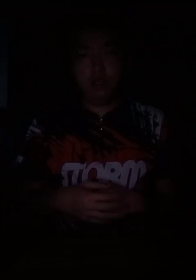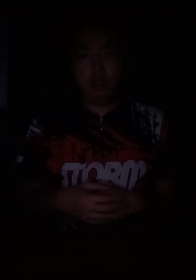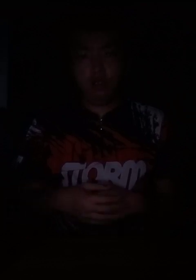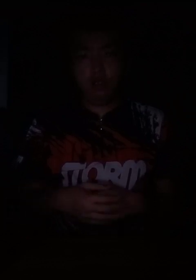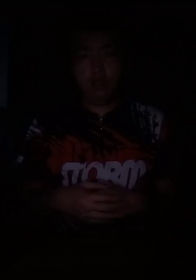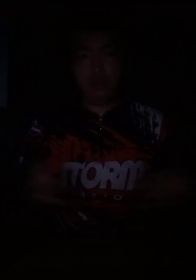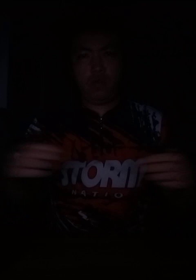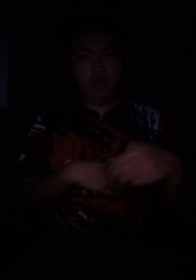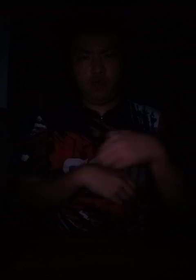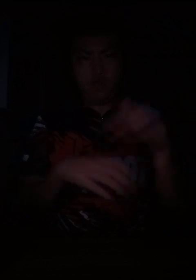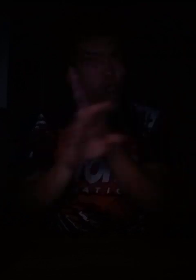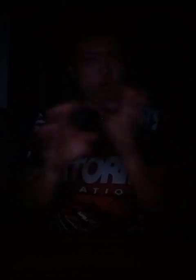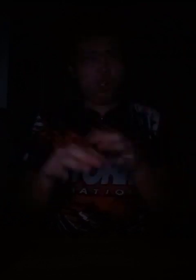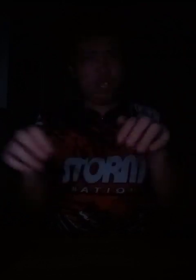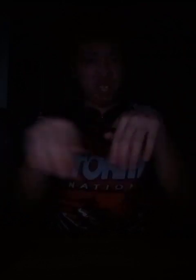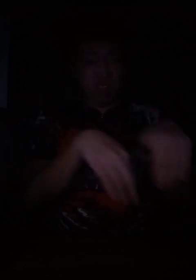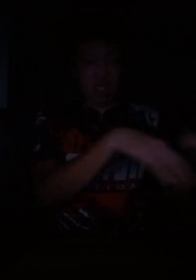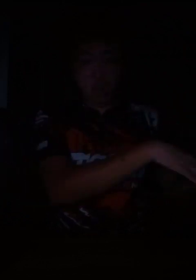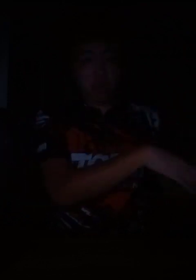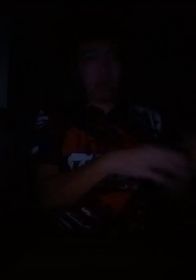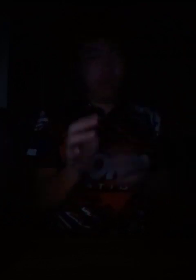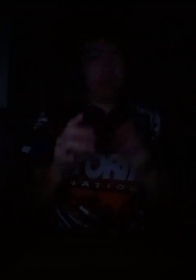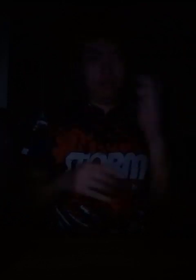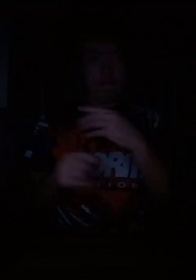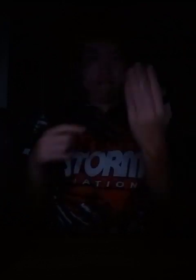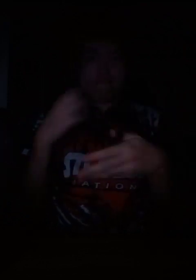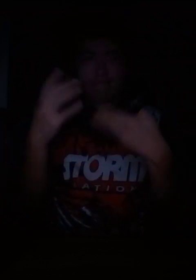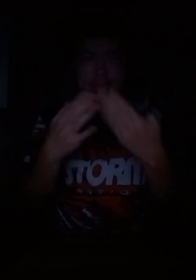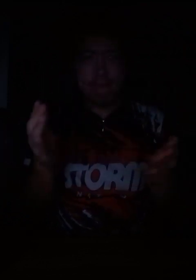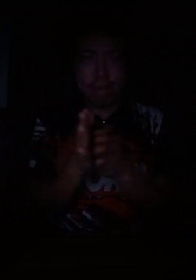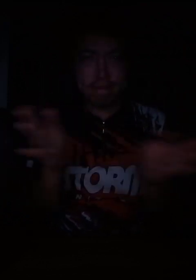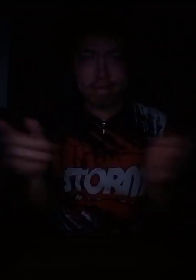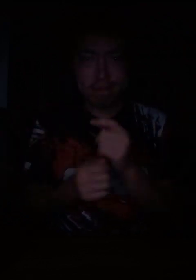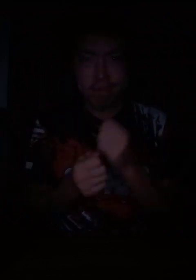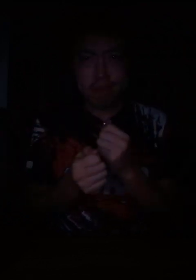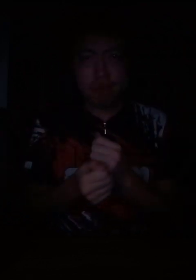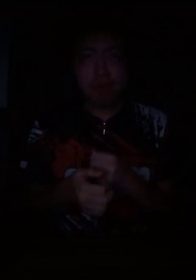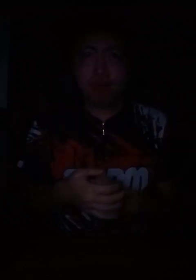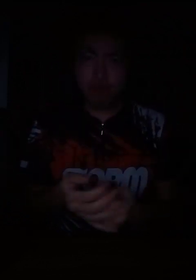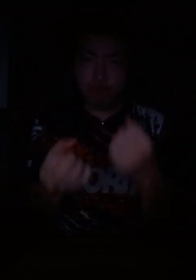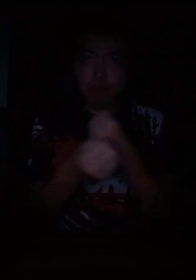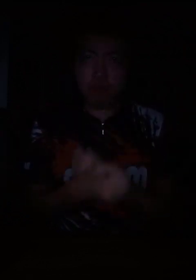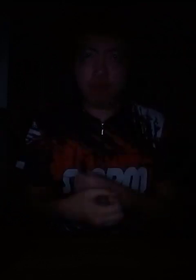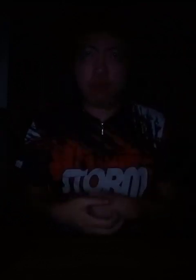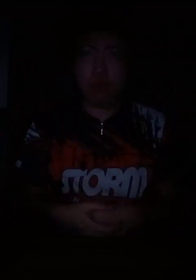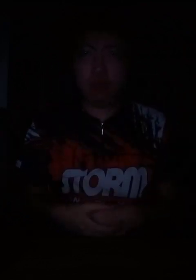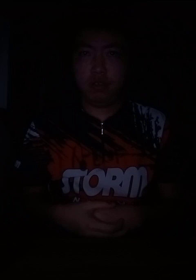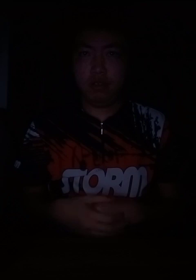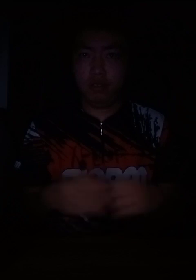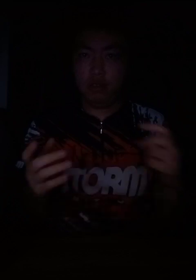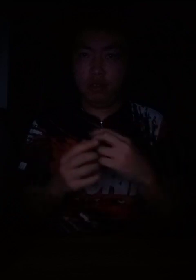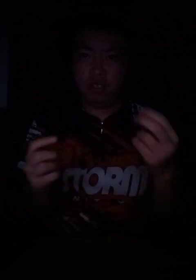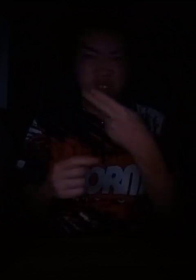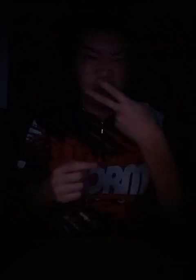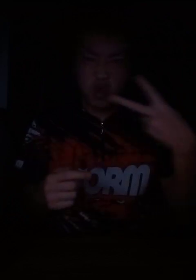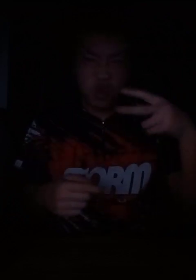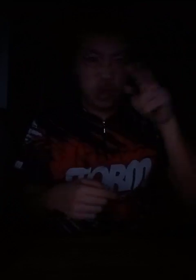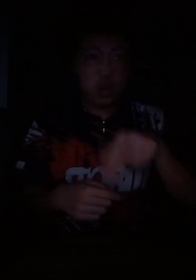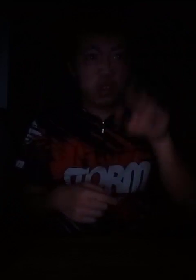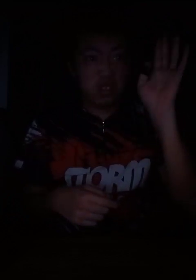버스 정류장이 아닌 곳에서 내려달라며 기사에게 욕을 하고 폭행을 가한 승객이 경찰에 붙잡혔습니다. 피우던 담배꽁초를 기사에게 던지고